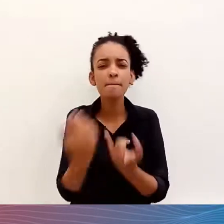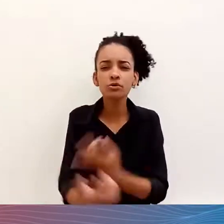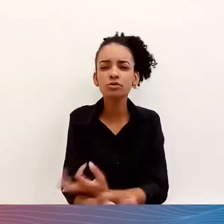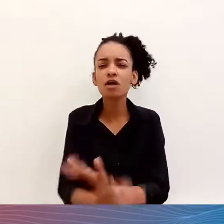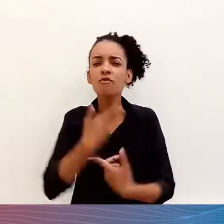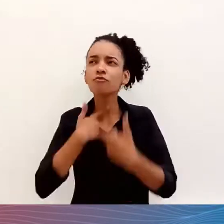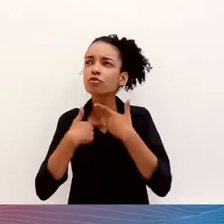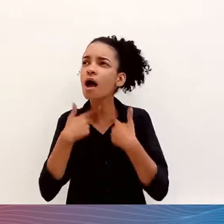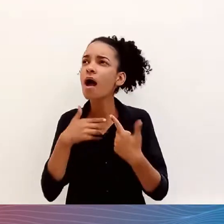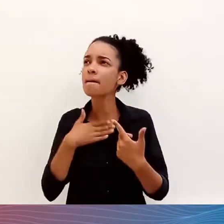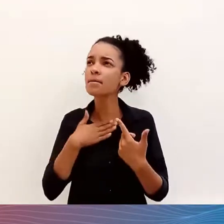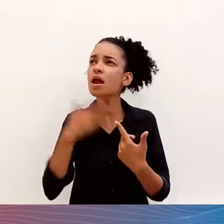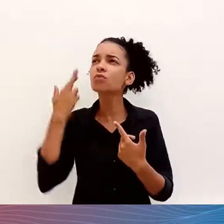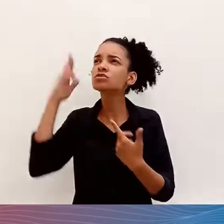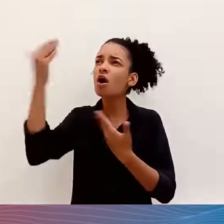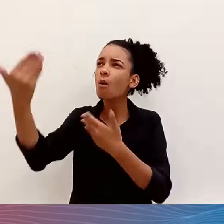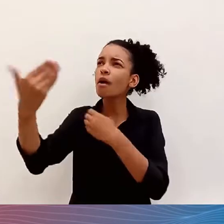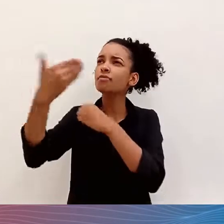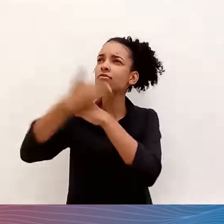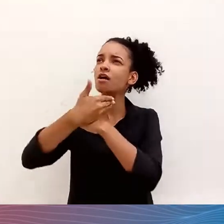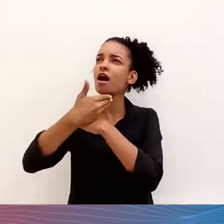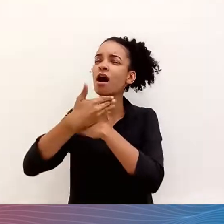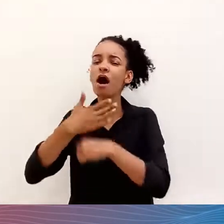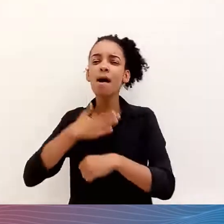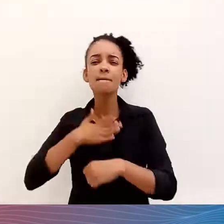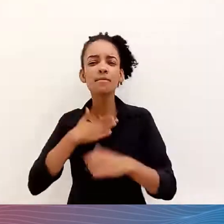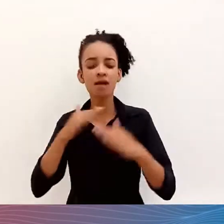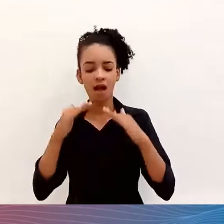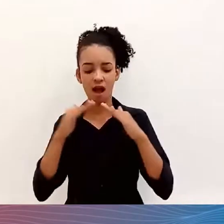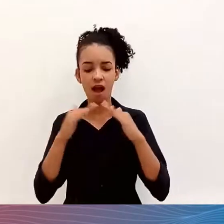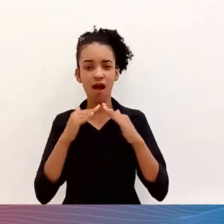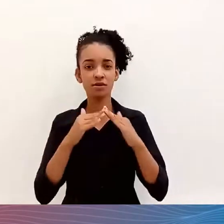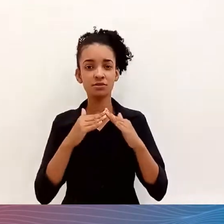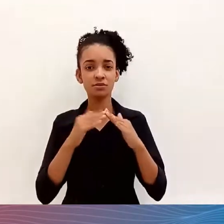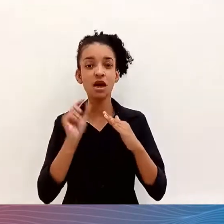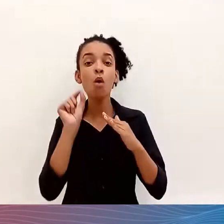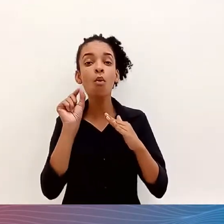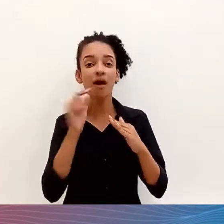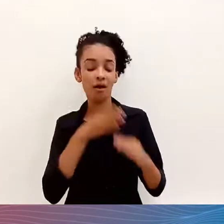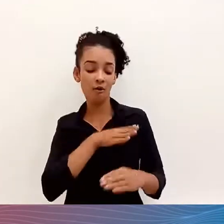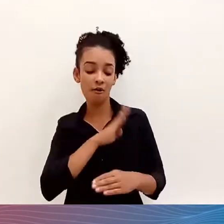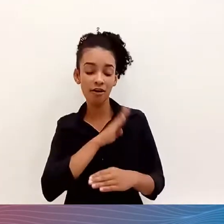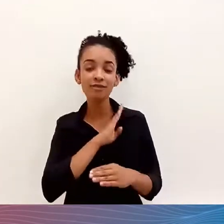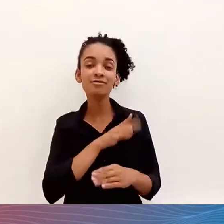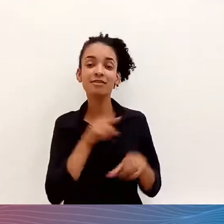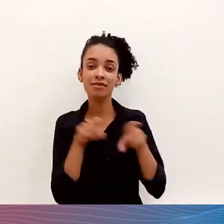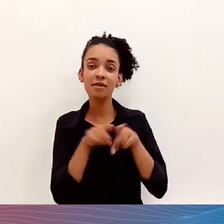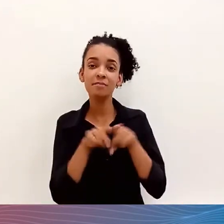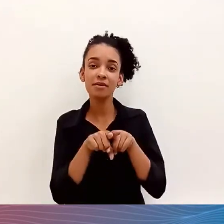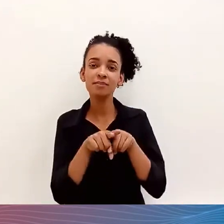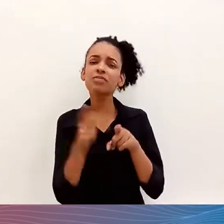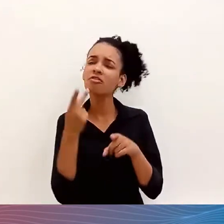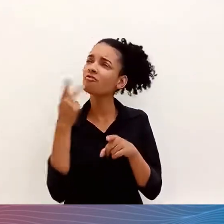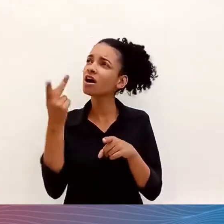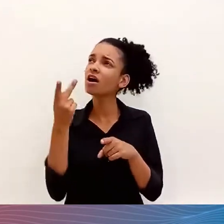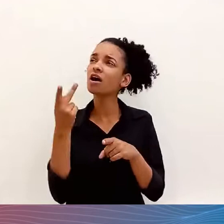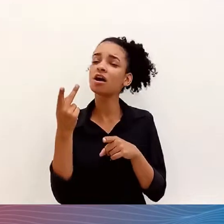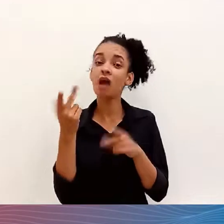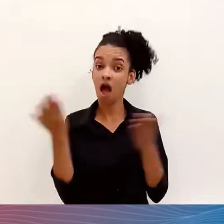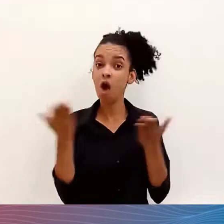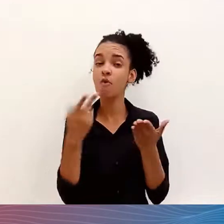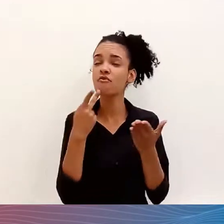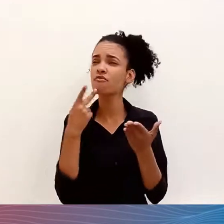vontade na sua casa, que é meu coração. Diga para ele daqui para frente: eu não sou mais dono de